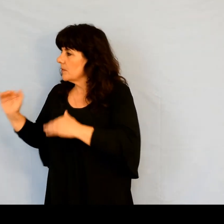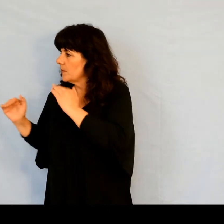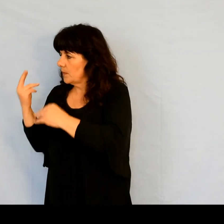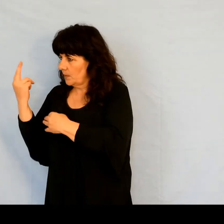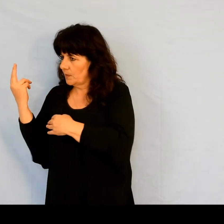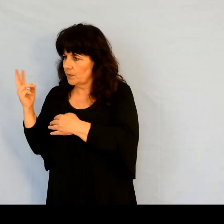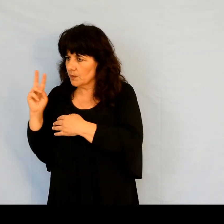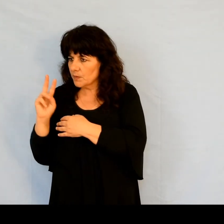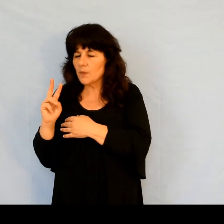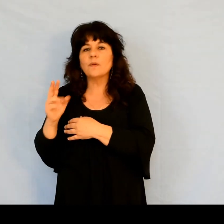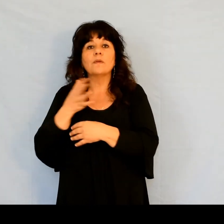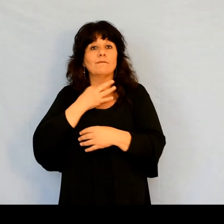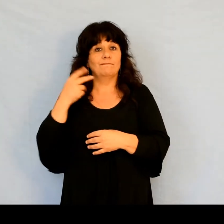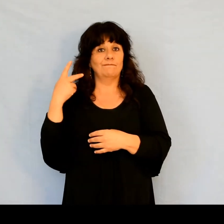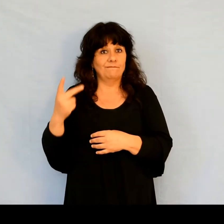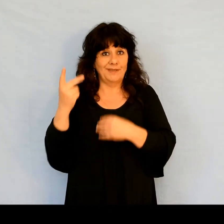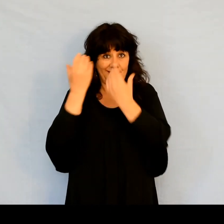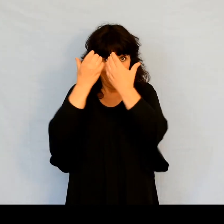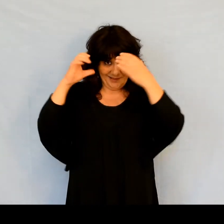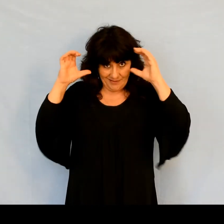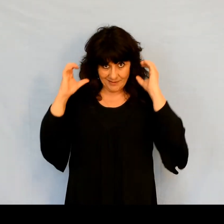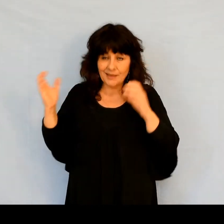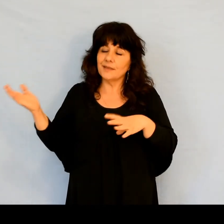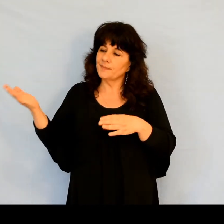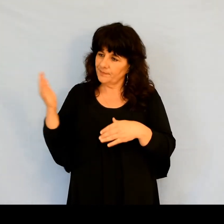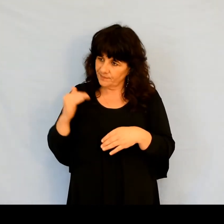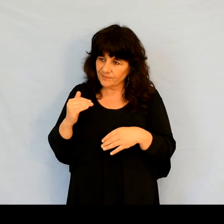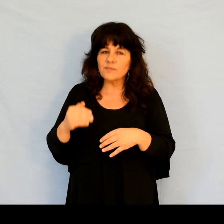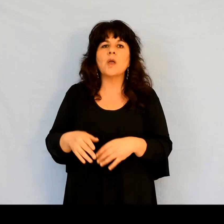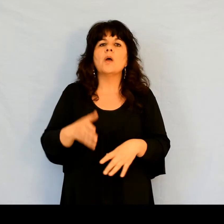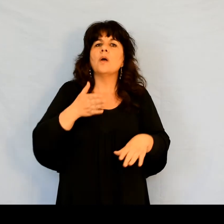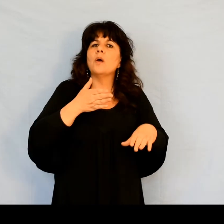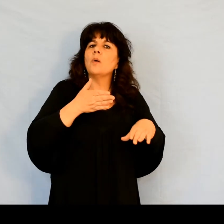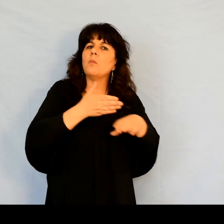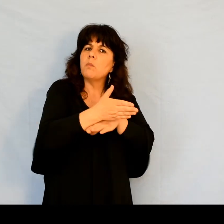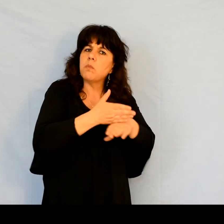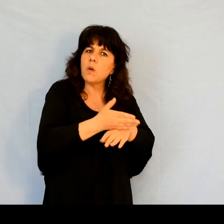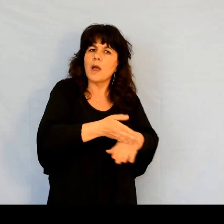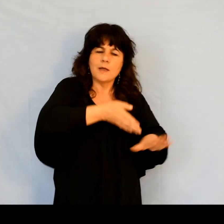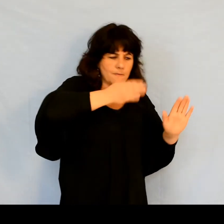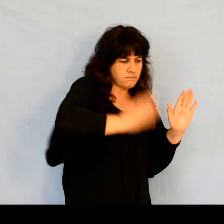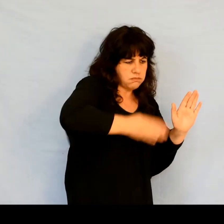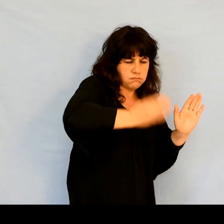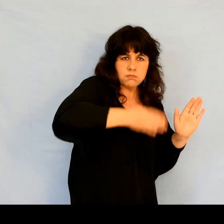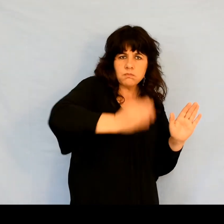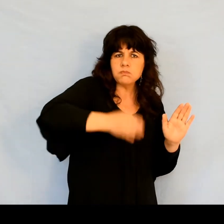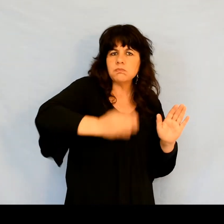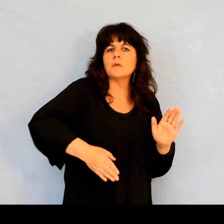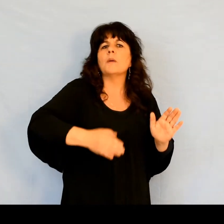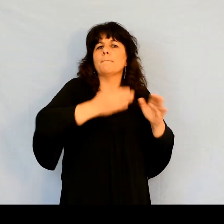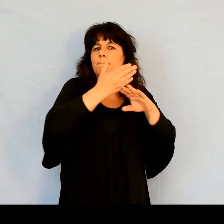Il fendit le bois pour l'holocauste et se mit en route vers l'endroit que Dieu lui avait indiqué.